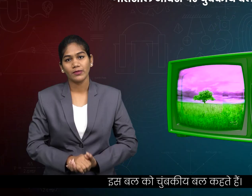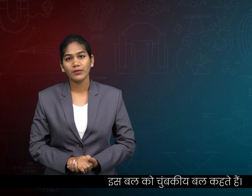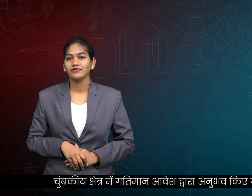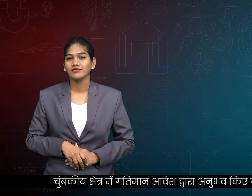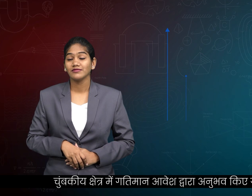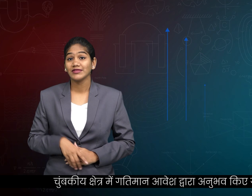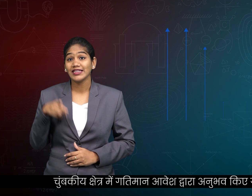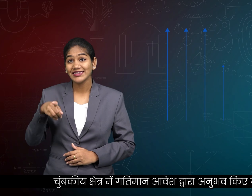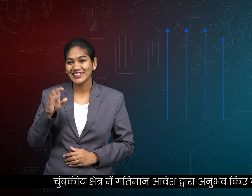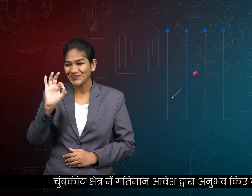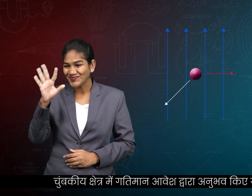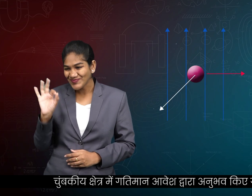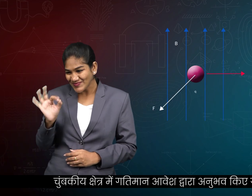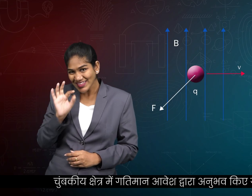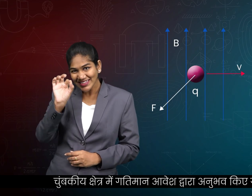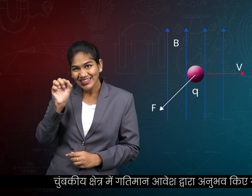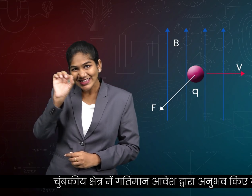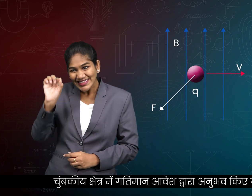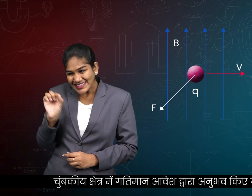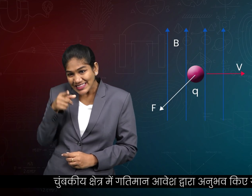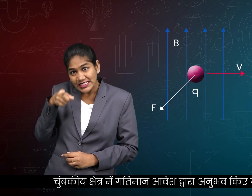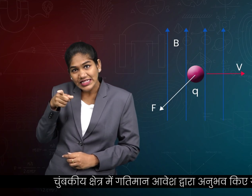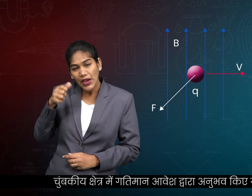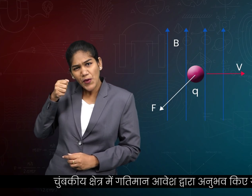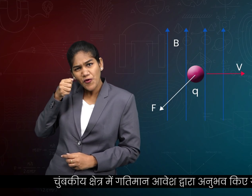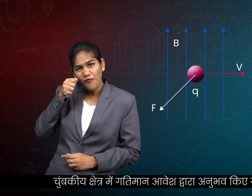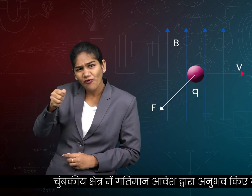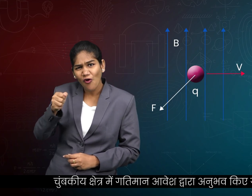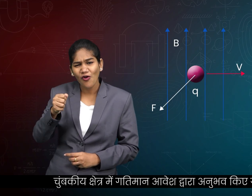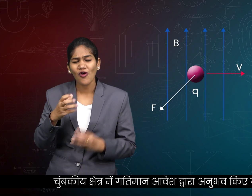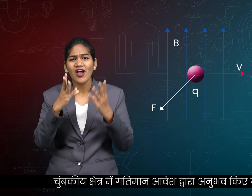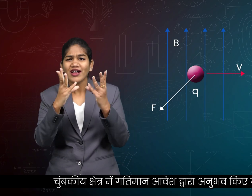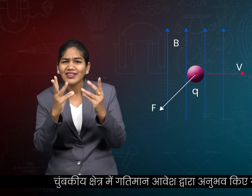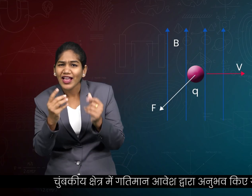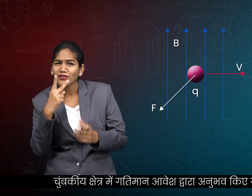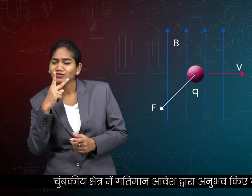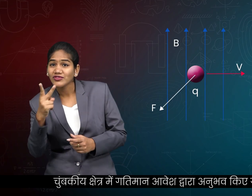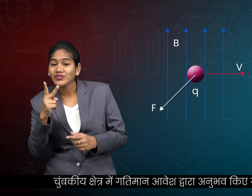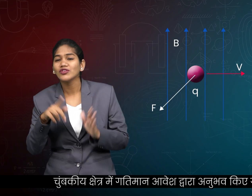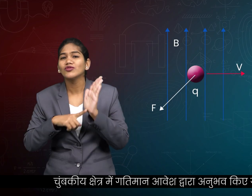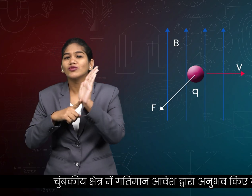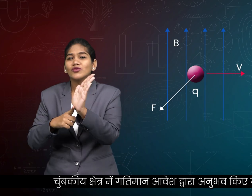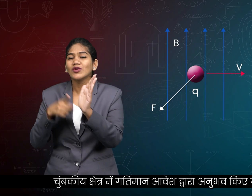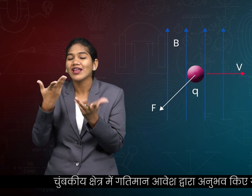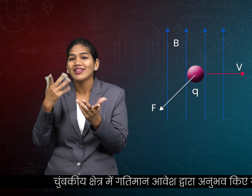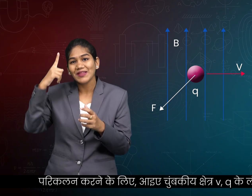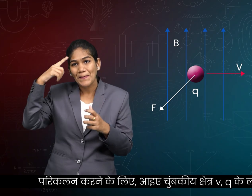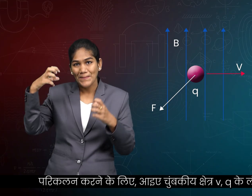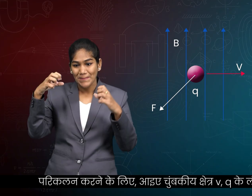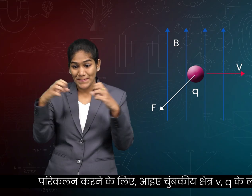चुंबकीय क्षेत्र में गतिमान आवेश द्वारा अनुभव की गए बल